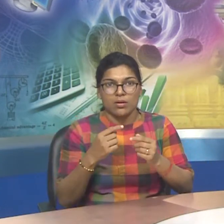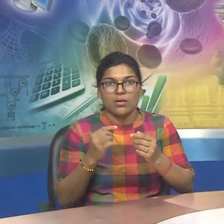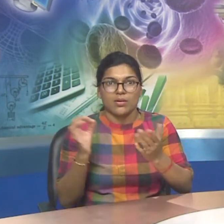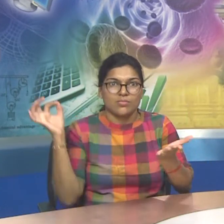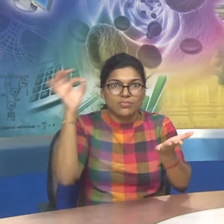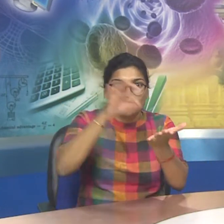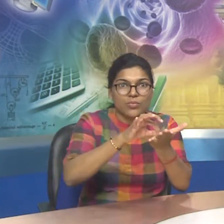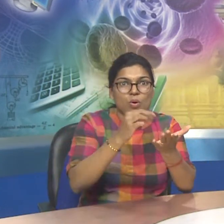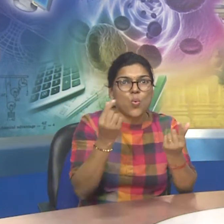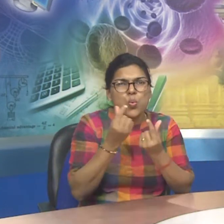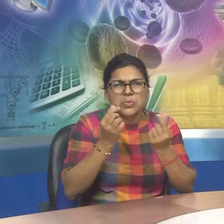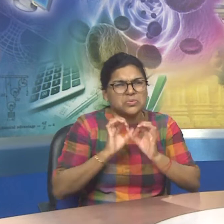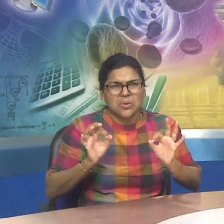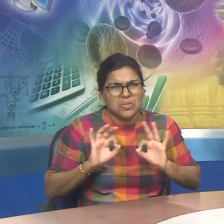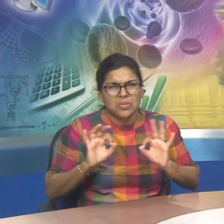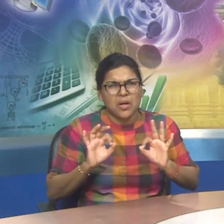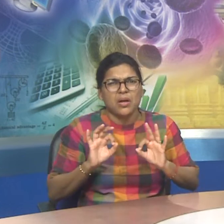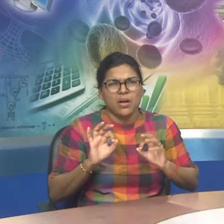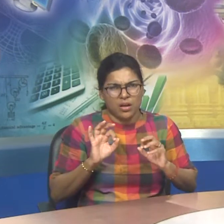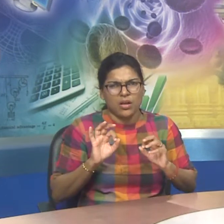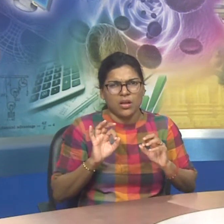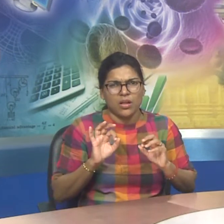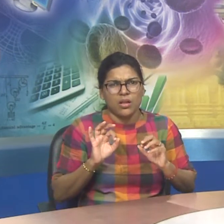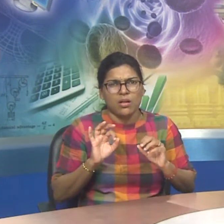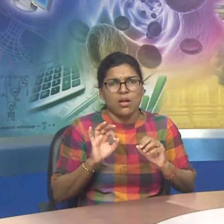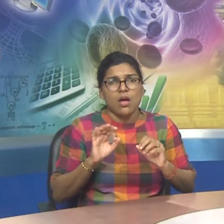technology for peaceful purposes only.